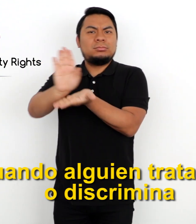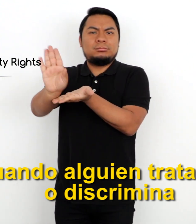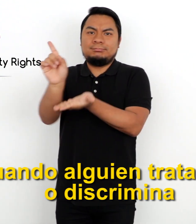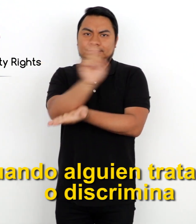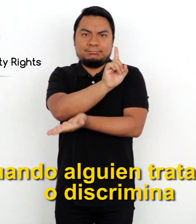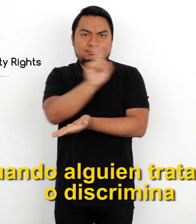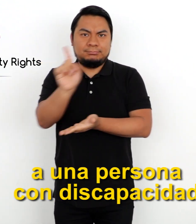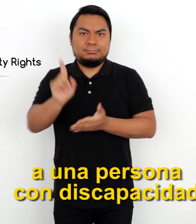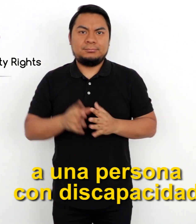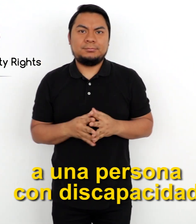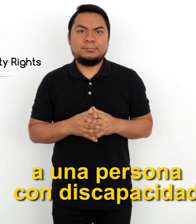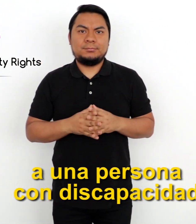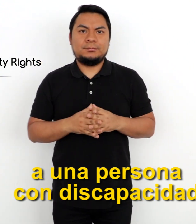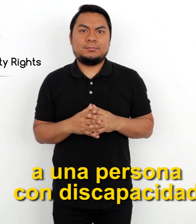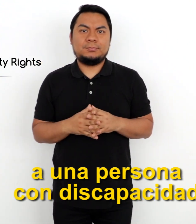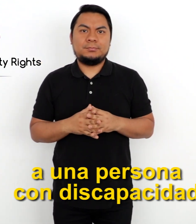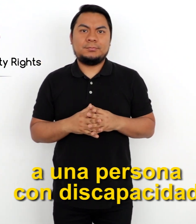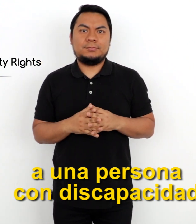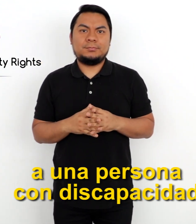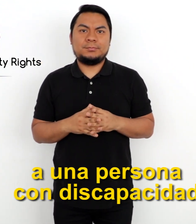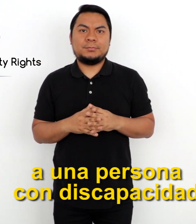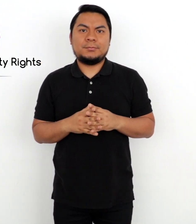discrimina a una persona con discapacidad.